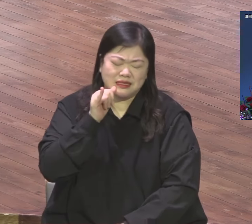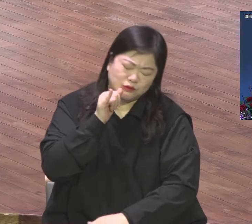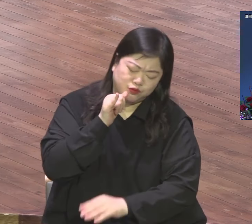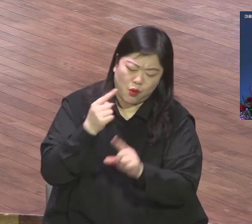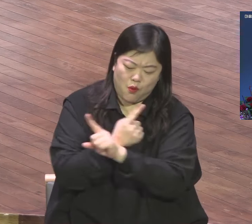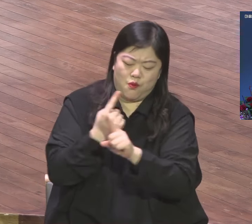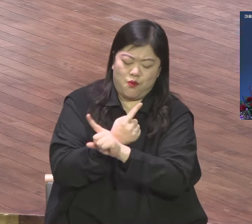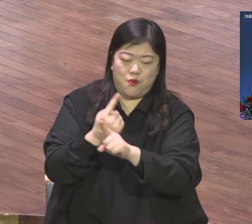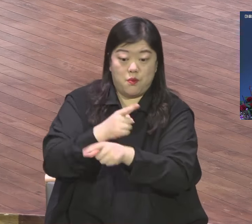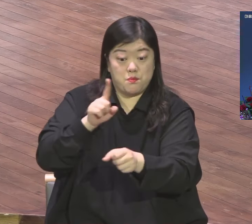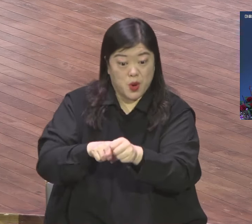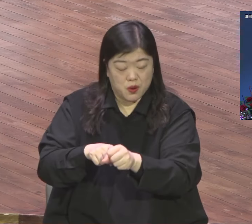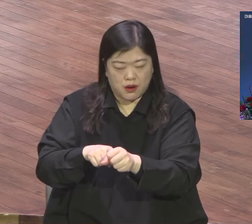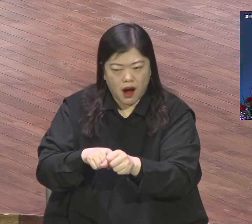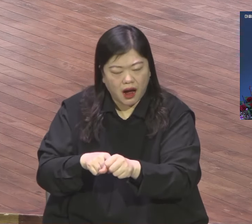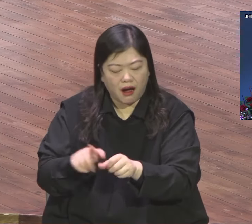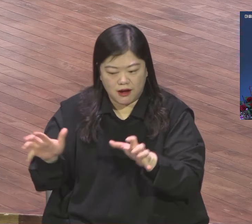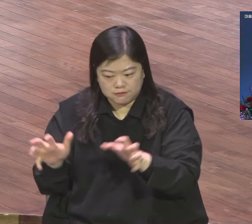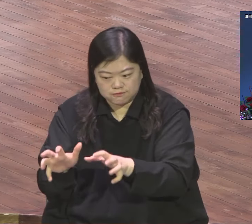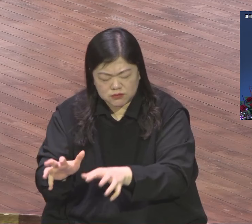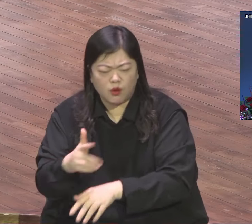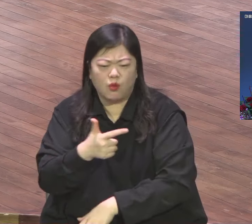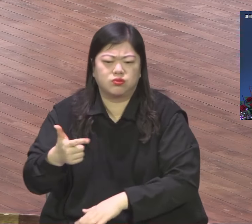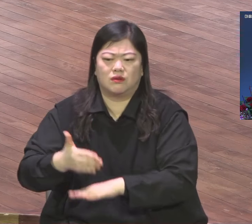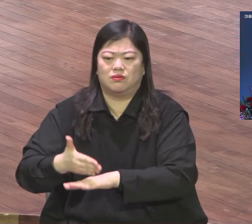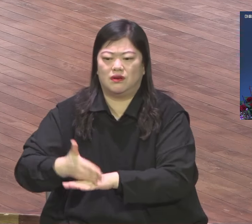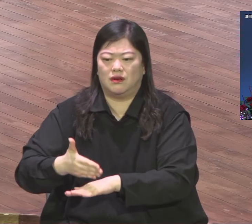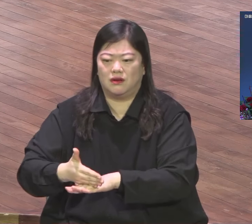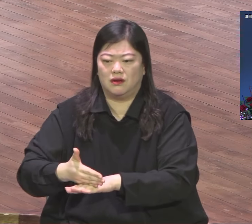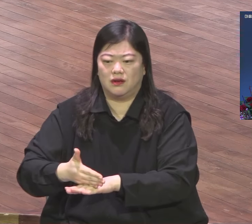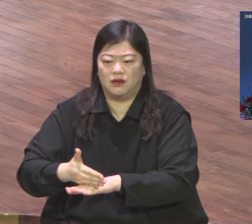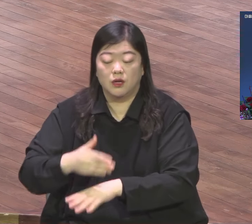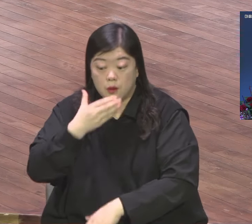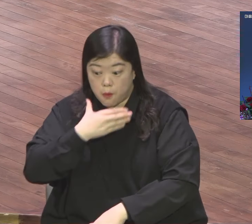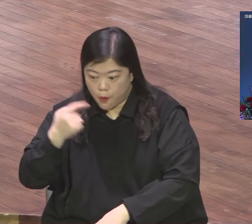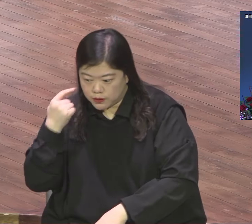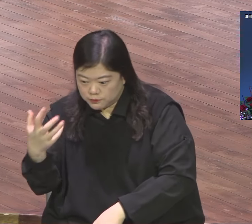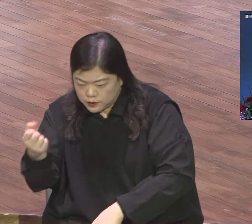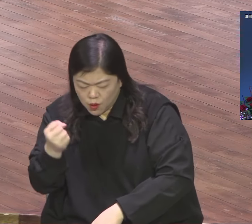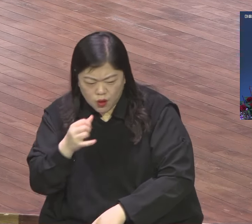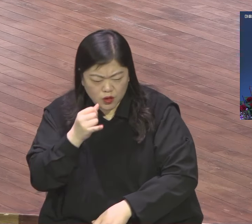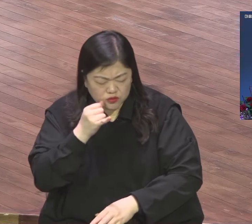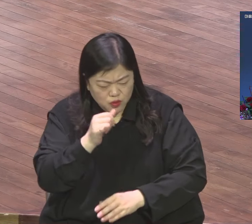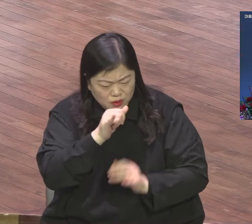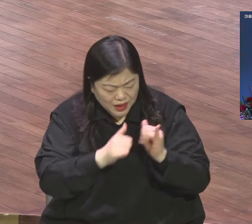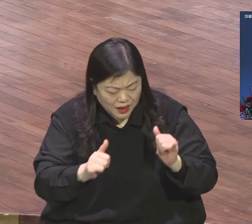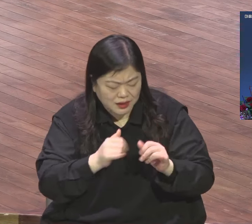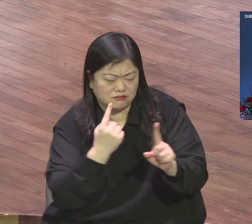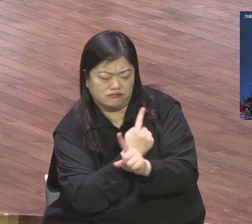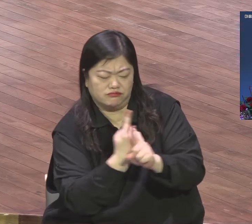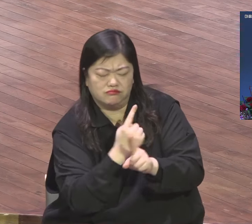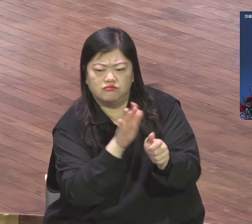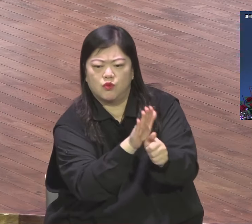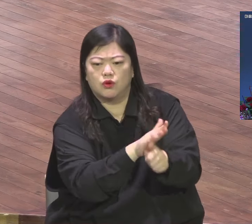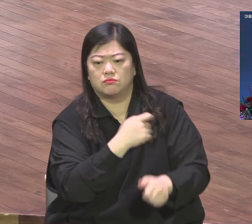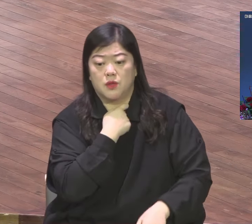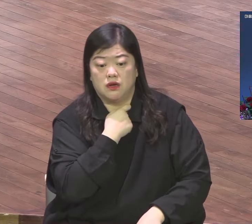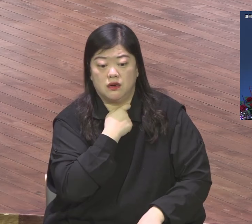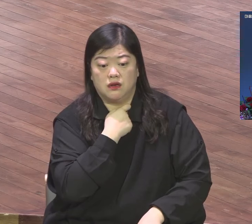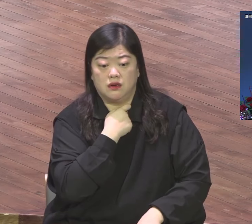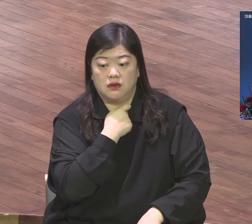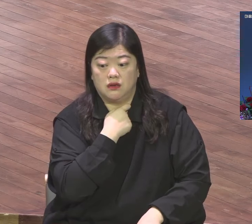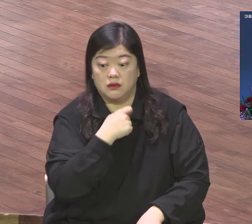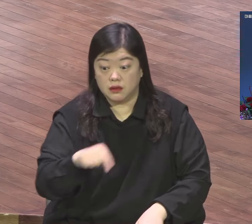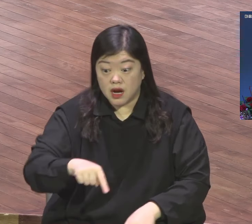깨어있는 현장 제자들이구나, 봄 사랑하는 분들이구나, 영혼 사랑하는 분들이구나, 전부 자격증이 다 있어요. 다